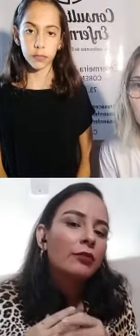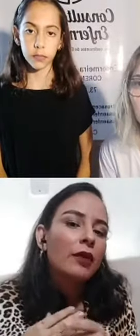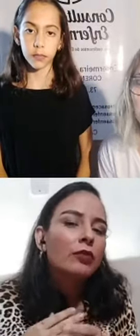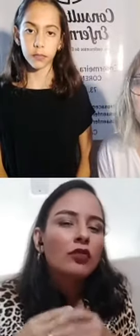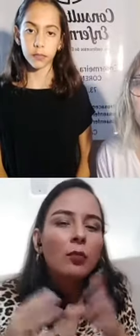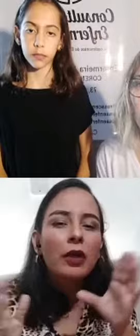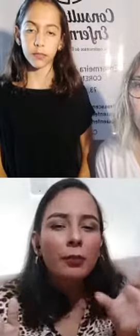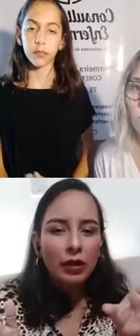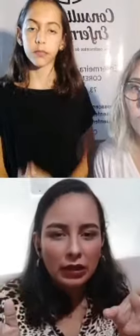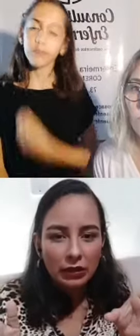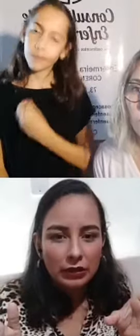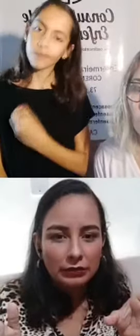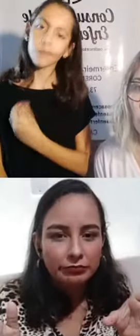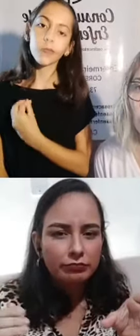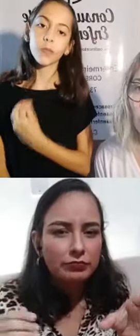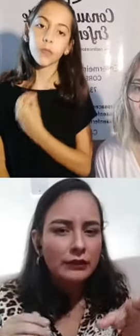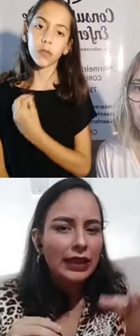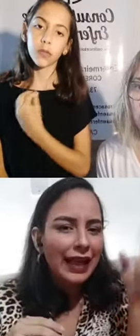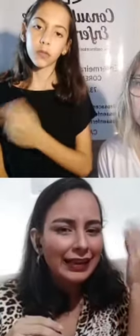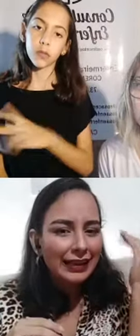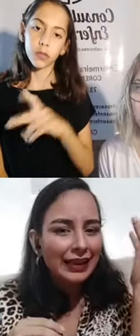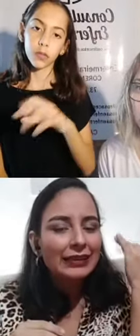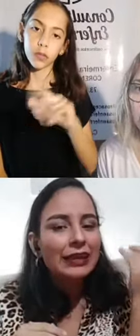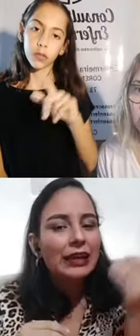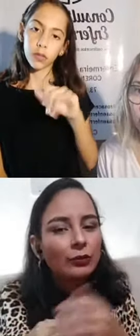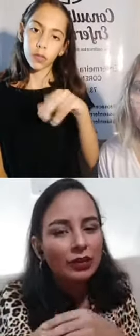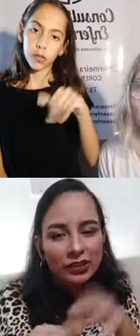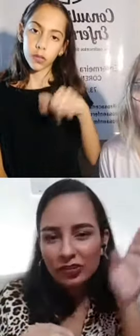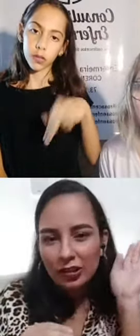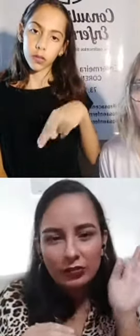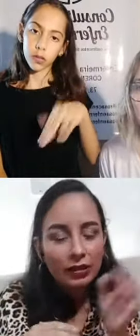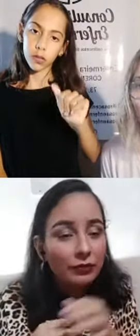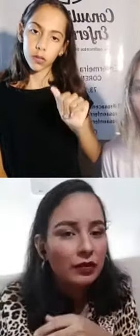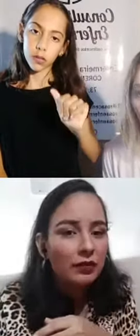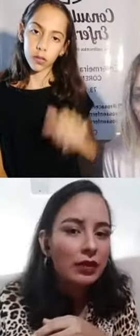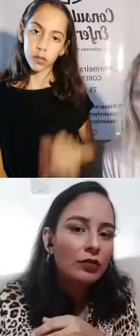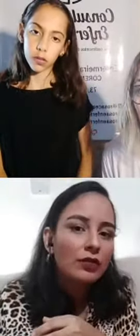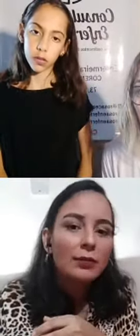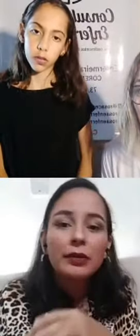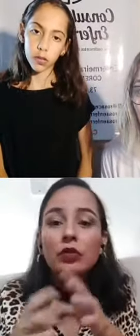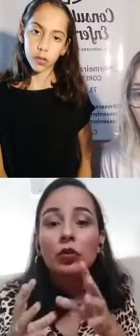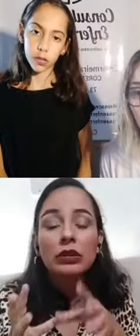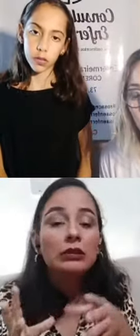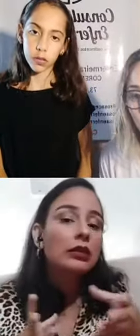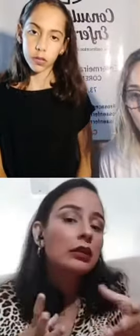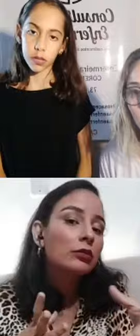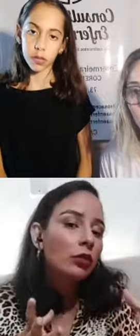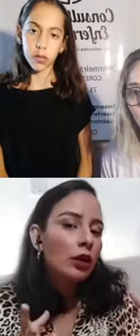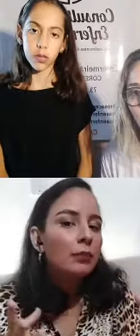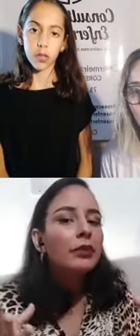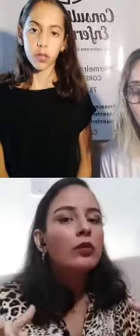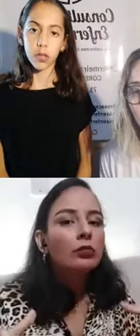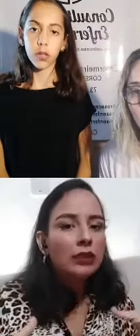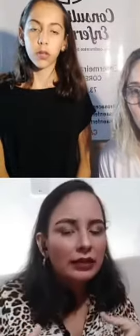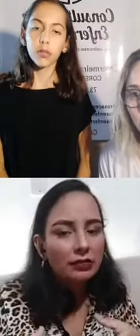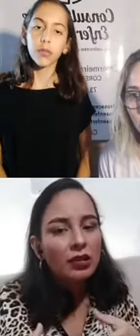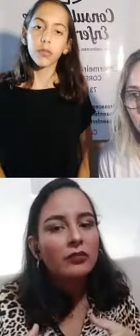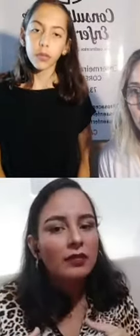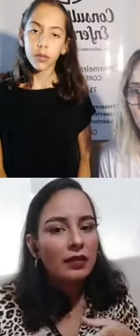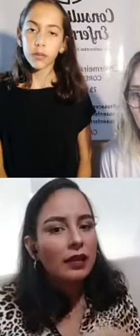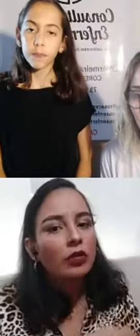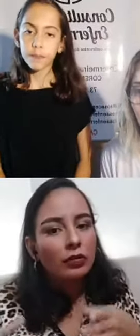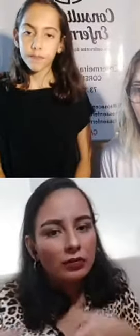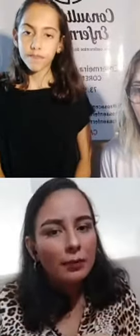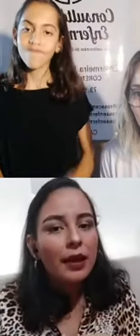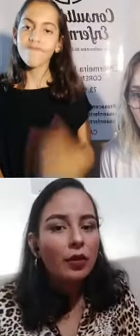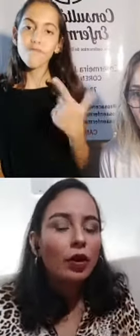tentado, eu falo que eu sou meio poliana, lá daquela literatura que a gente leu na infância, né? Eu sempre estou tentando me encontrar dentro da